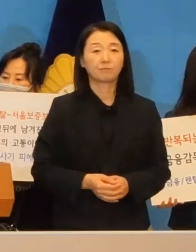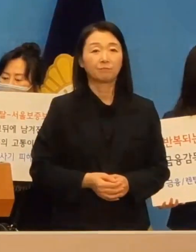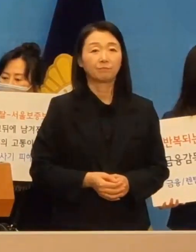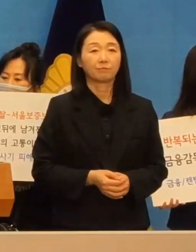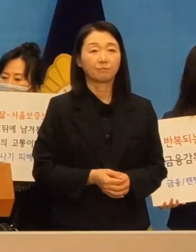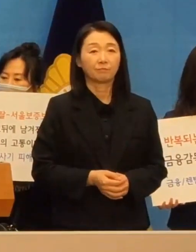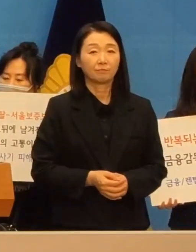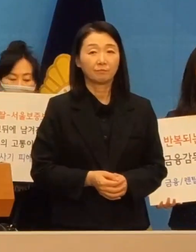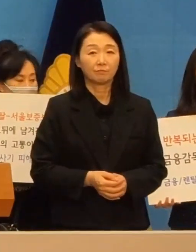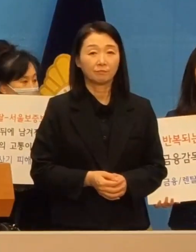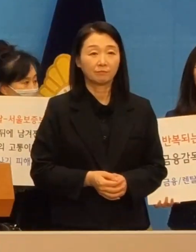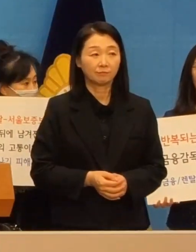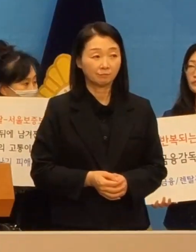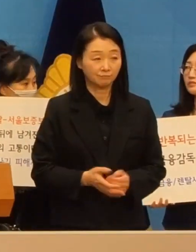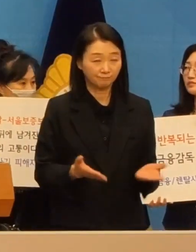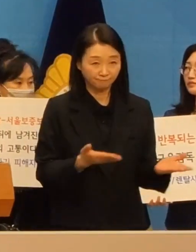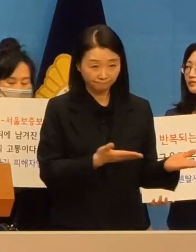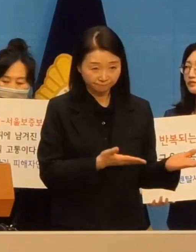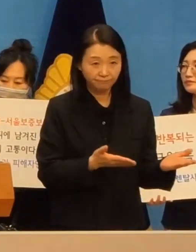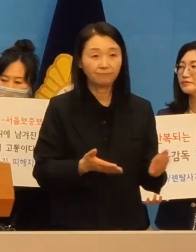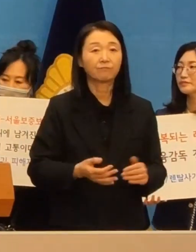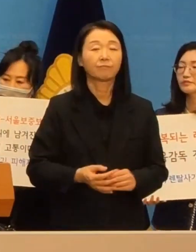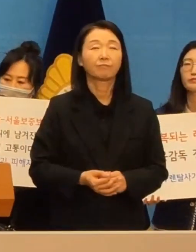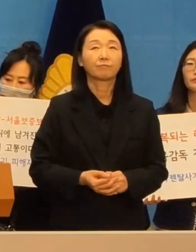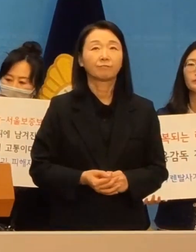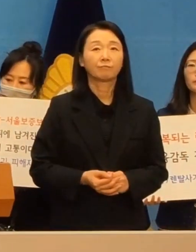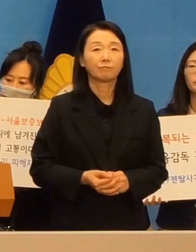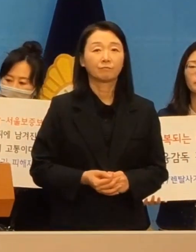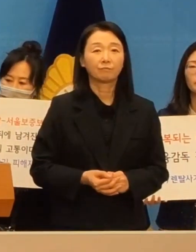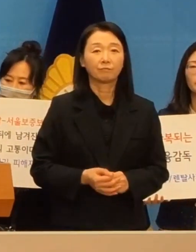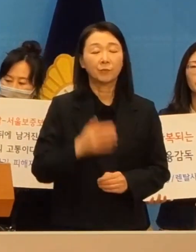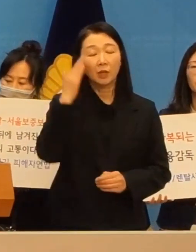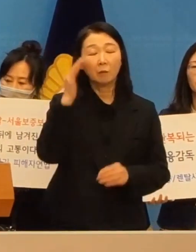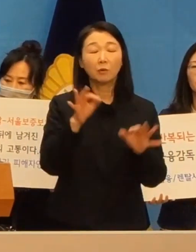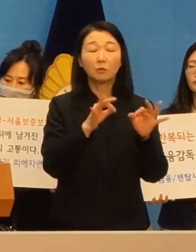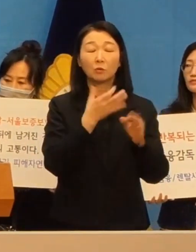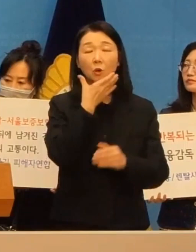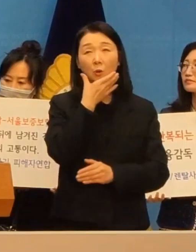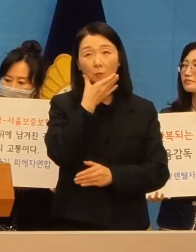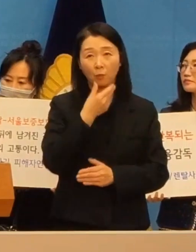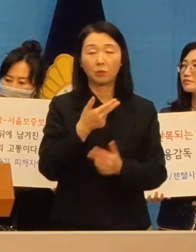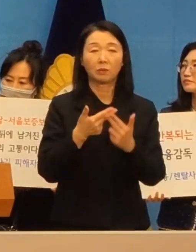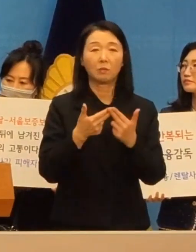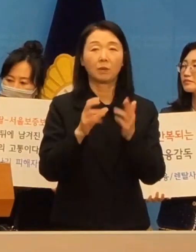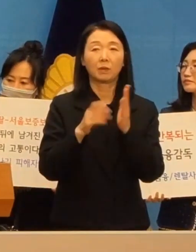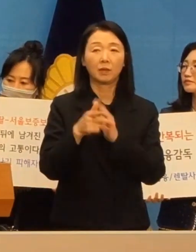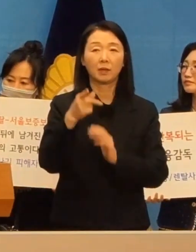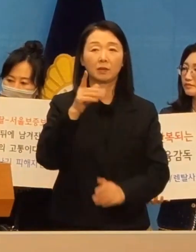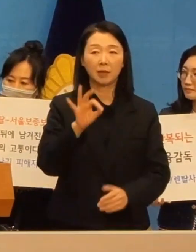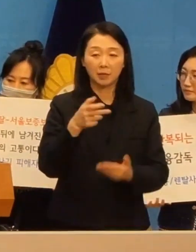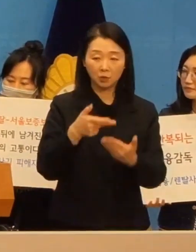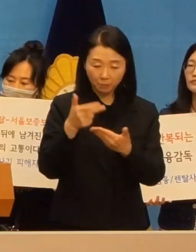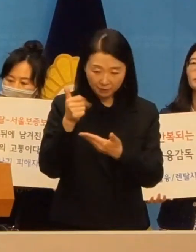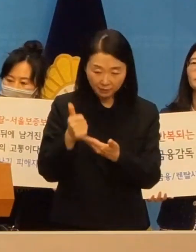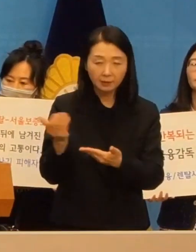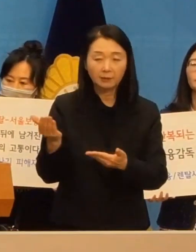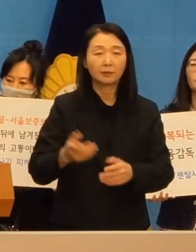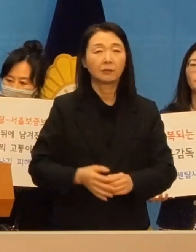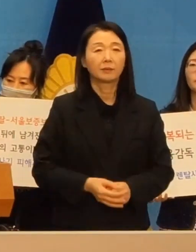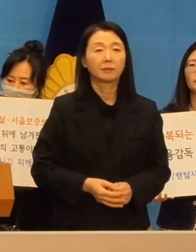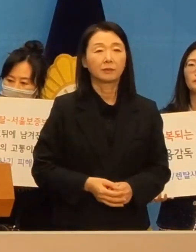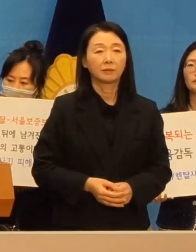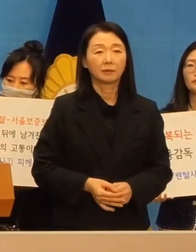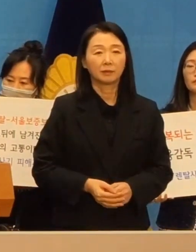안 오셨습니까? 예. 그리고 우리 한국금융복지상담협회의 강명수 협회장님,